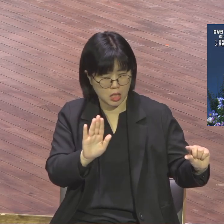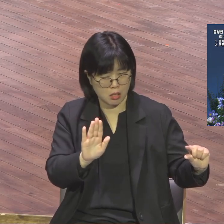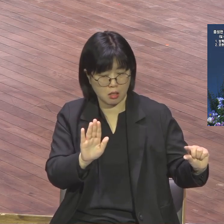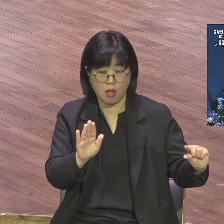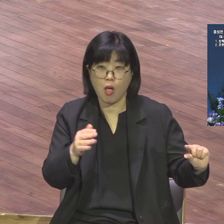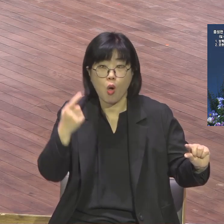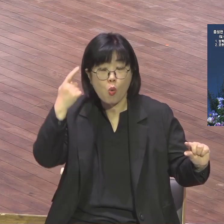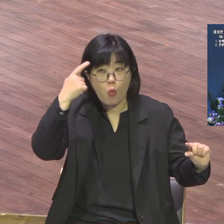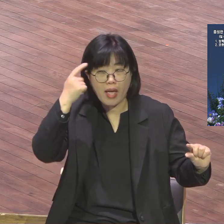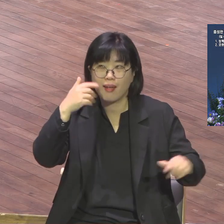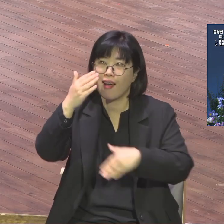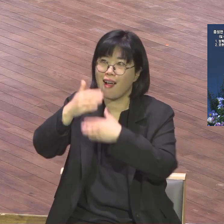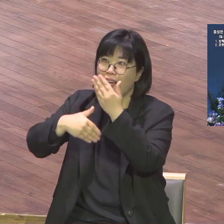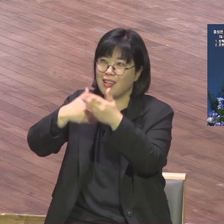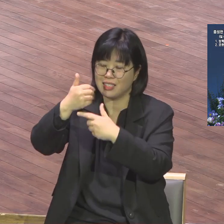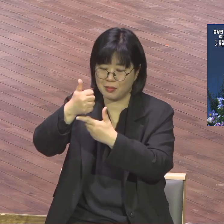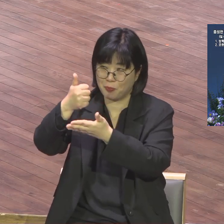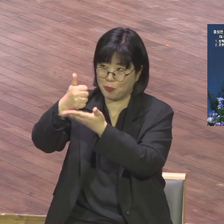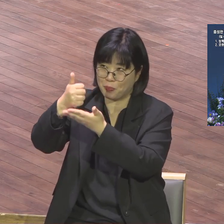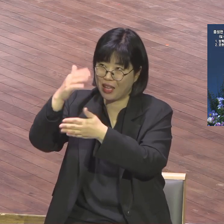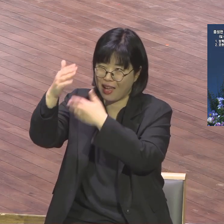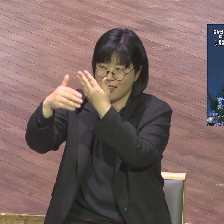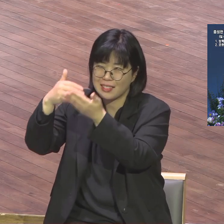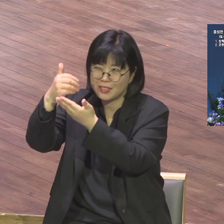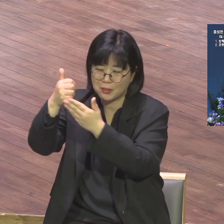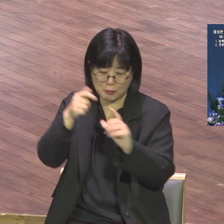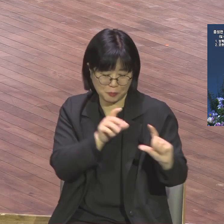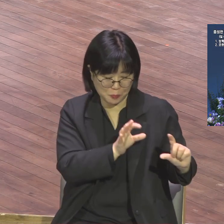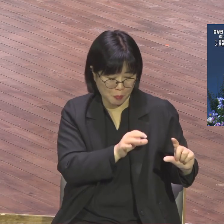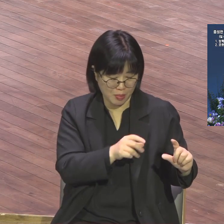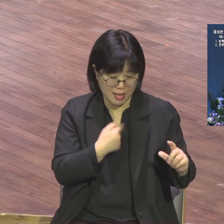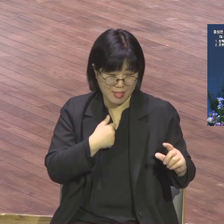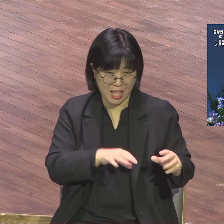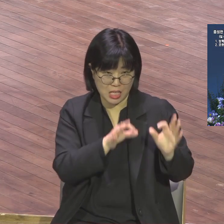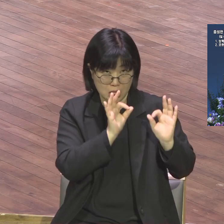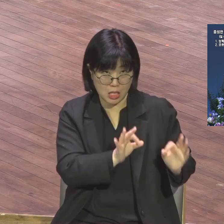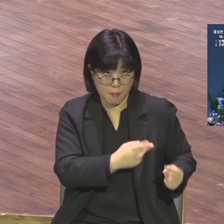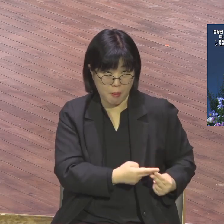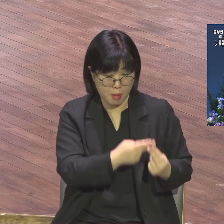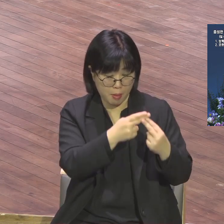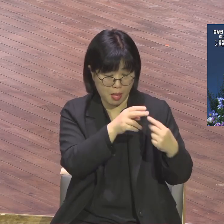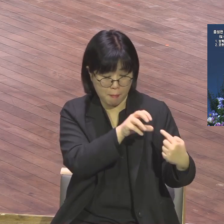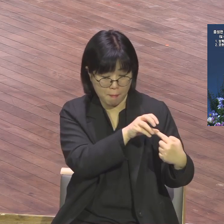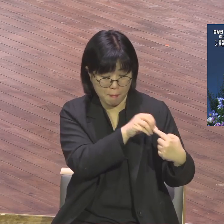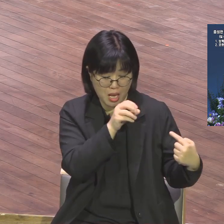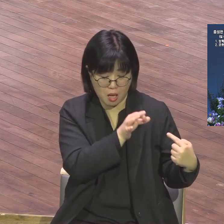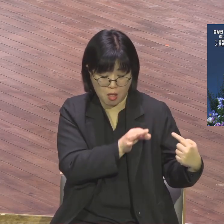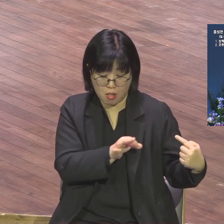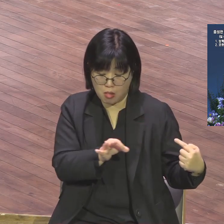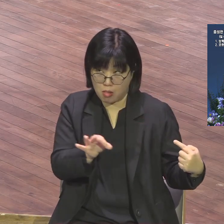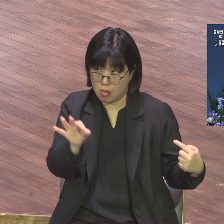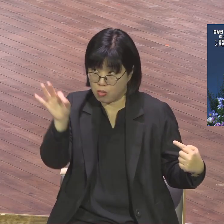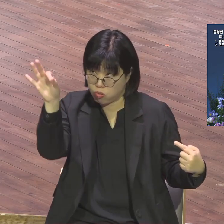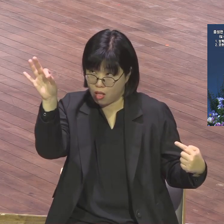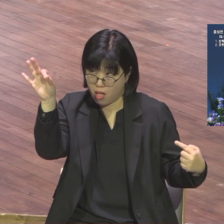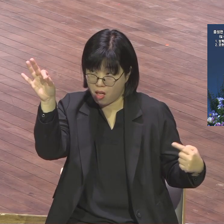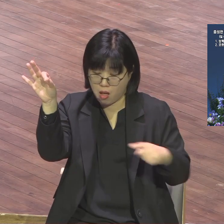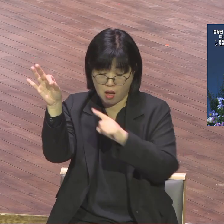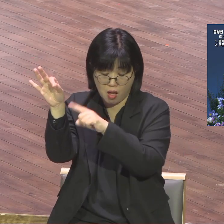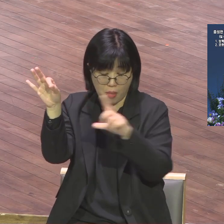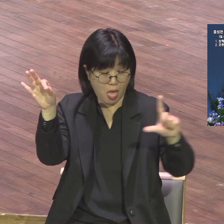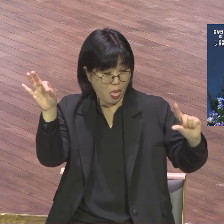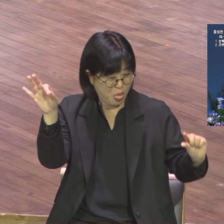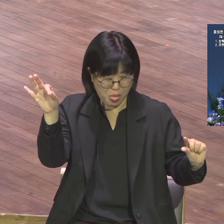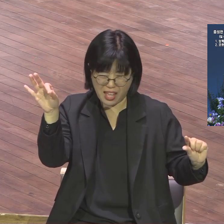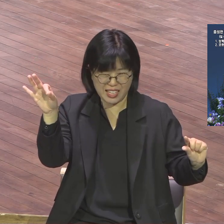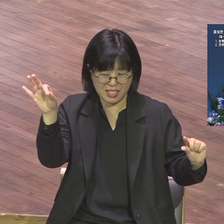하나님 앞에 한 분들은 그래요. 사람 눈치 보고 이런저런 내채면 그걸 하는 거 아무 상관없는 거예요. 사람도 알아줬으니까